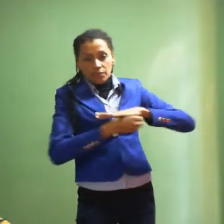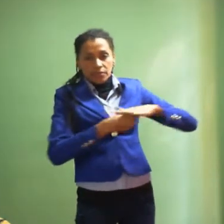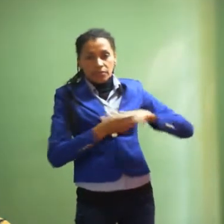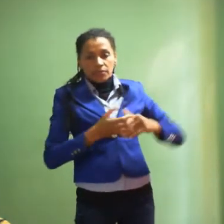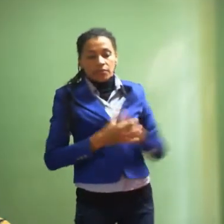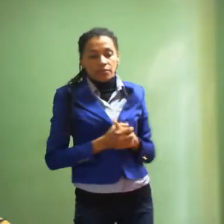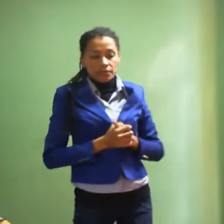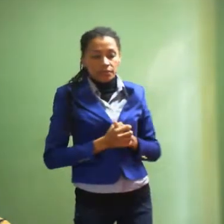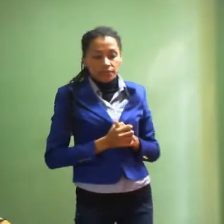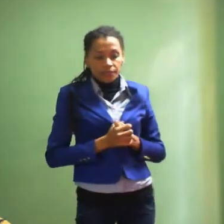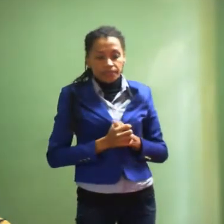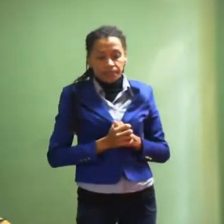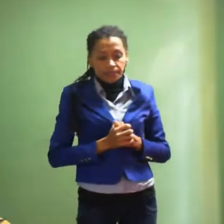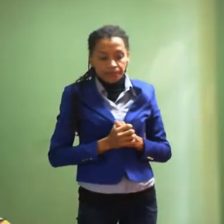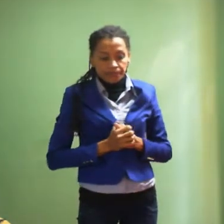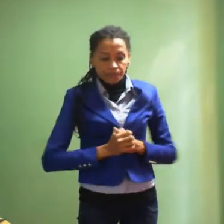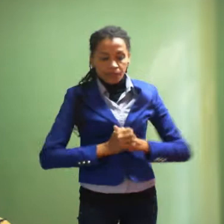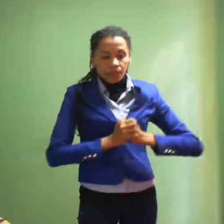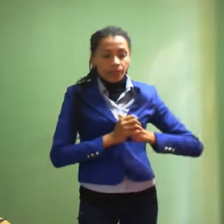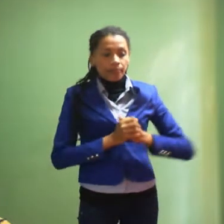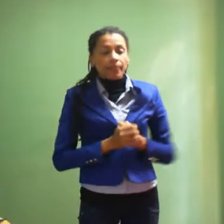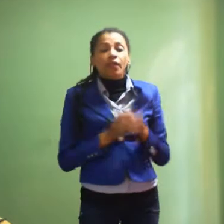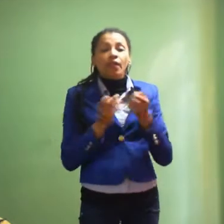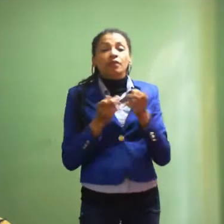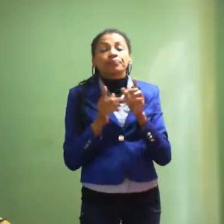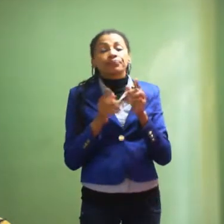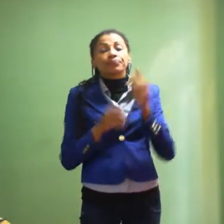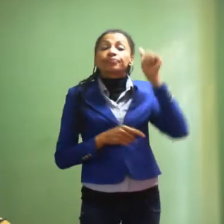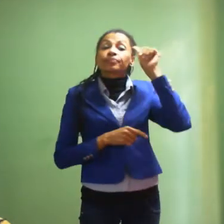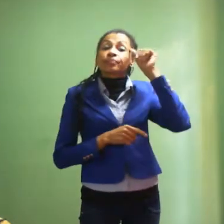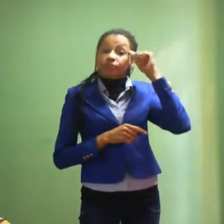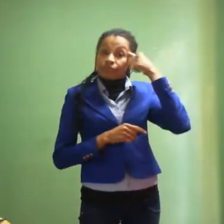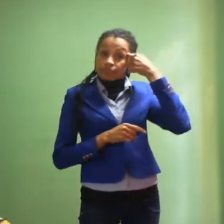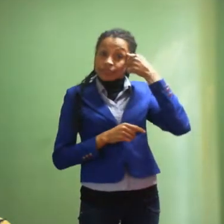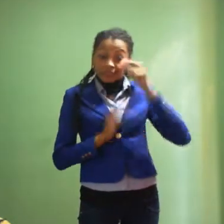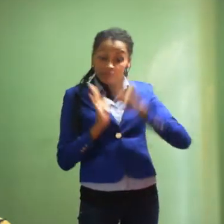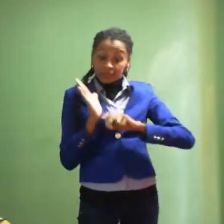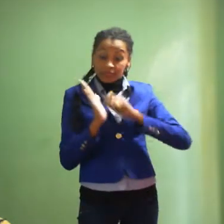caso. Debe tenerse en cuenta que es un proceso gradual,